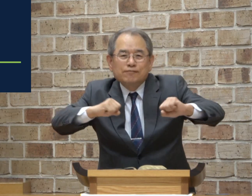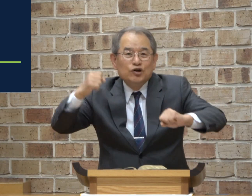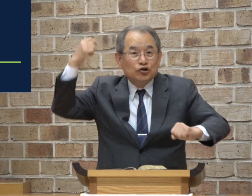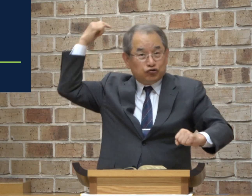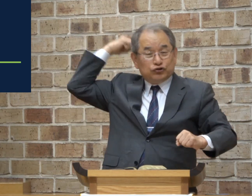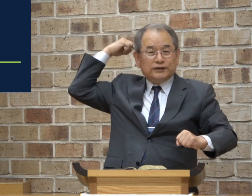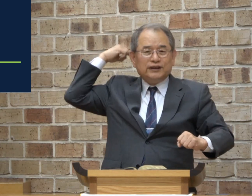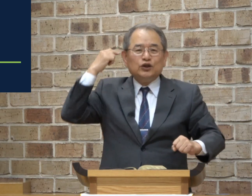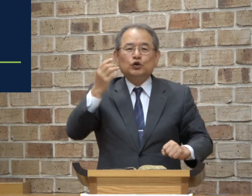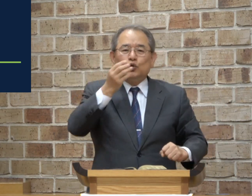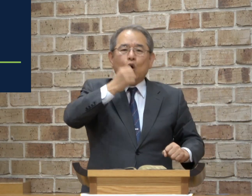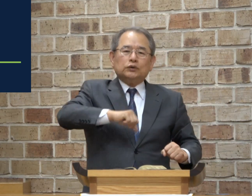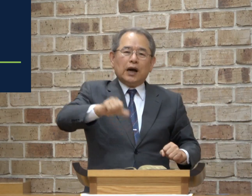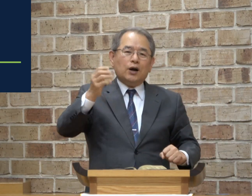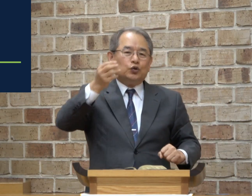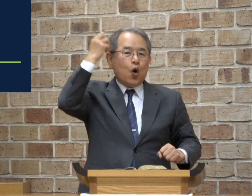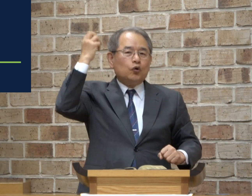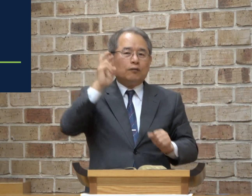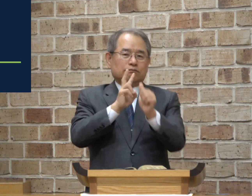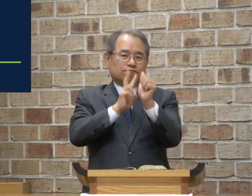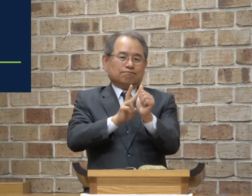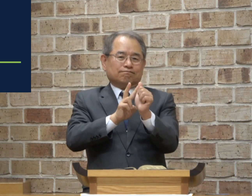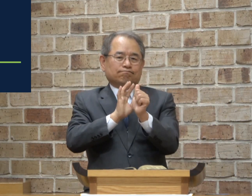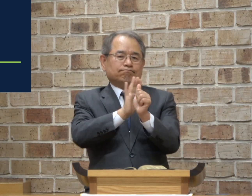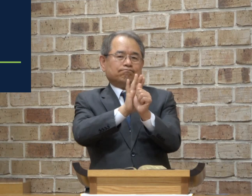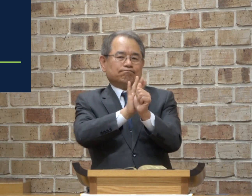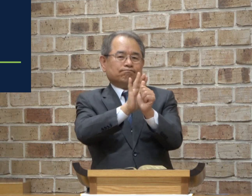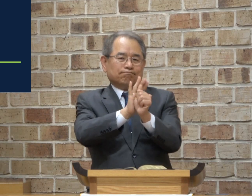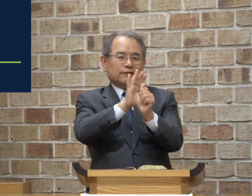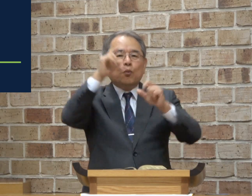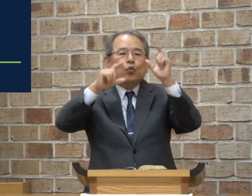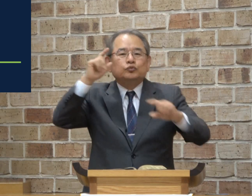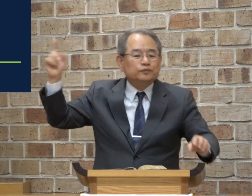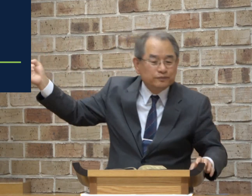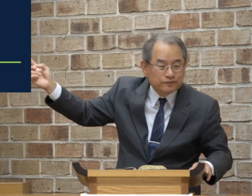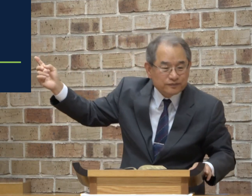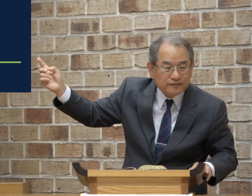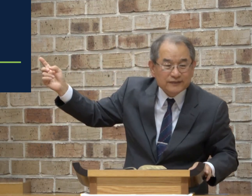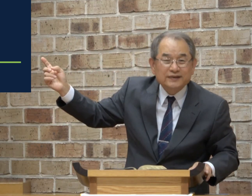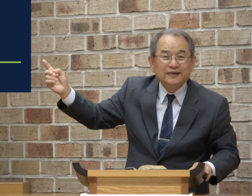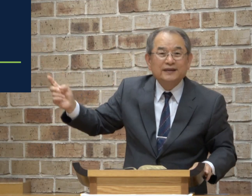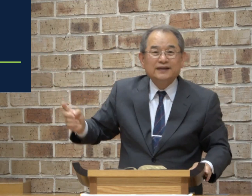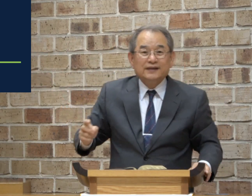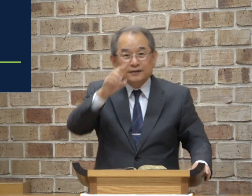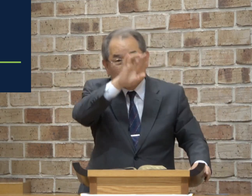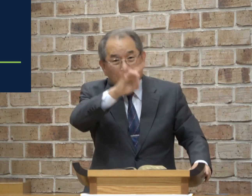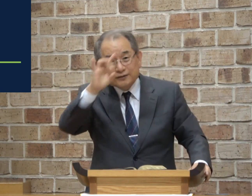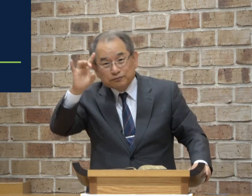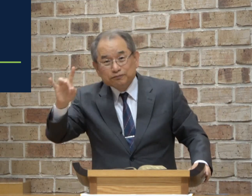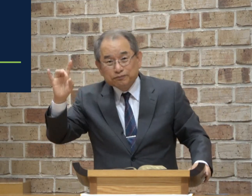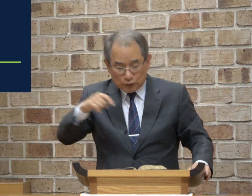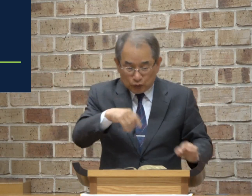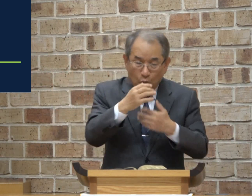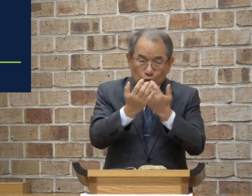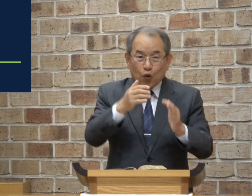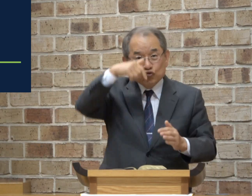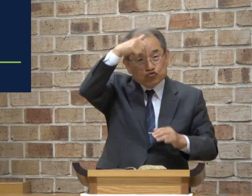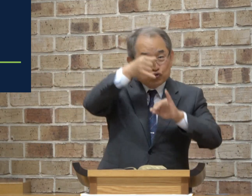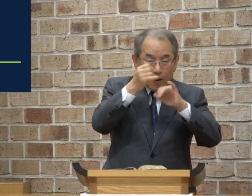성부 하나님이 더 많이 역사를 두셨지만 뒤에는 성자, 성령 하나님이 뒤에 계신 것입니다. 구약시대에는 성자, 성령